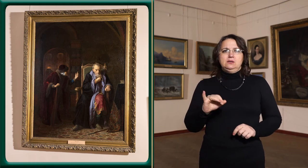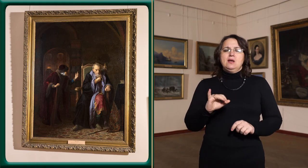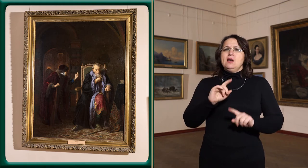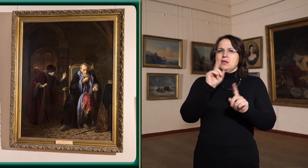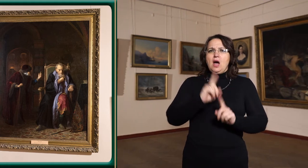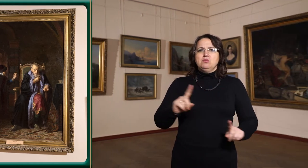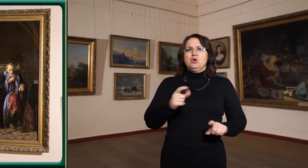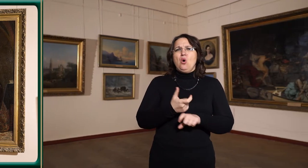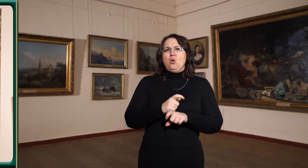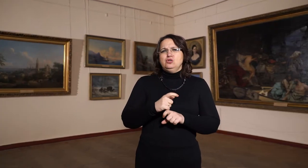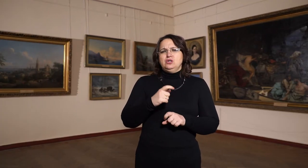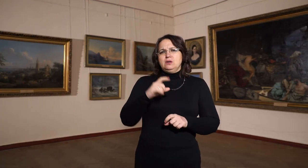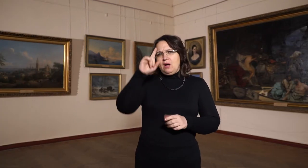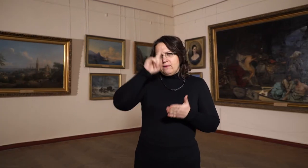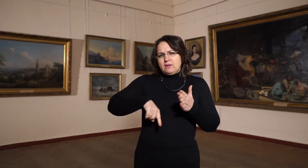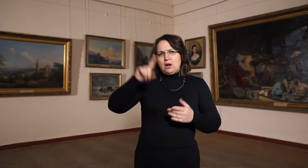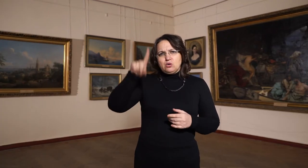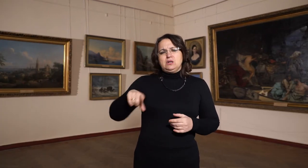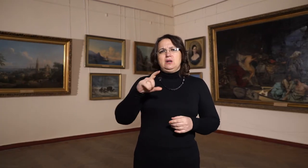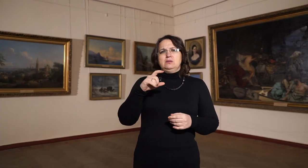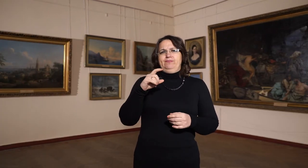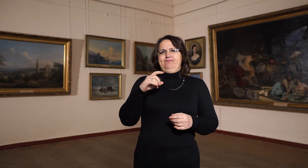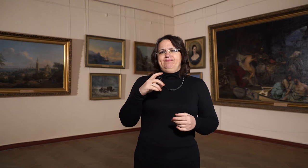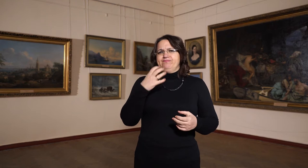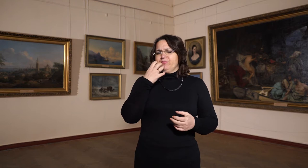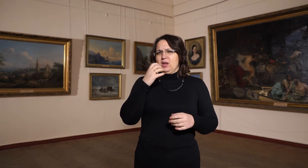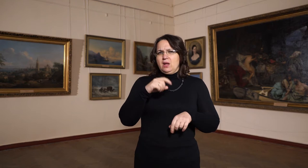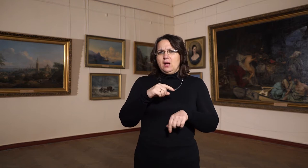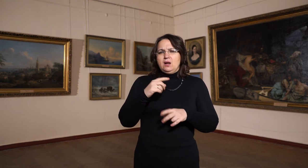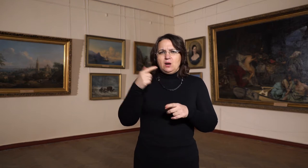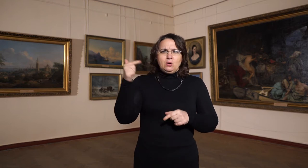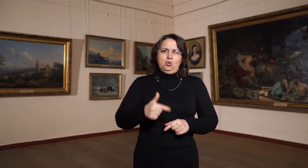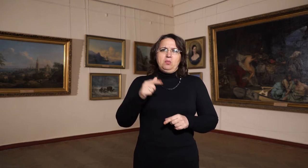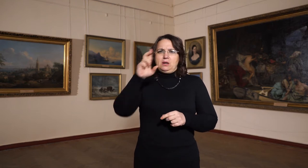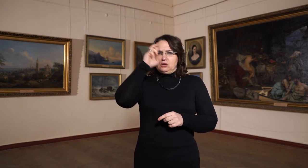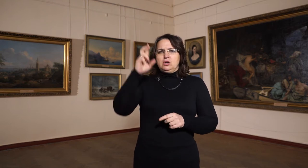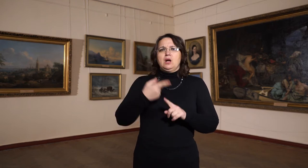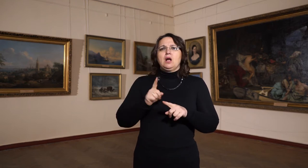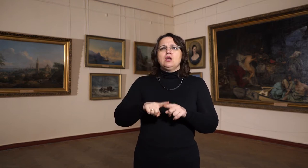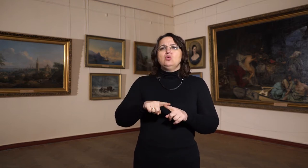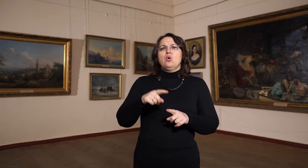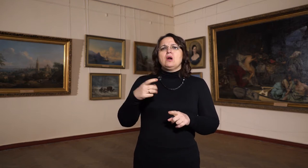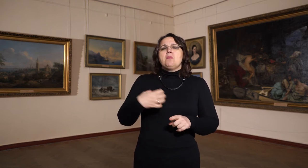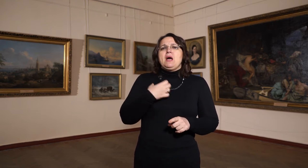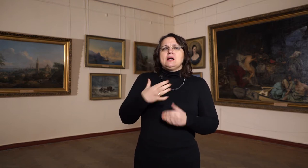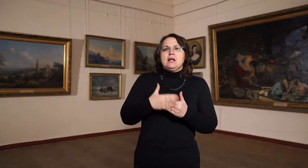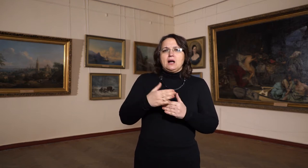экзальтированный государь боялся различных наказаний, которые ожидали его в загробном мире, и которые предвещала